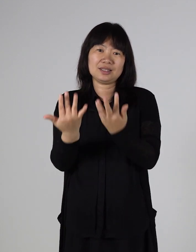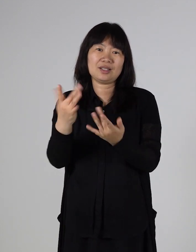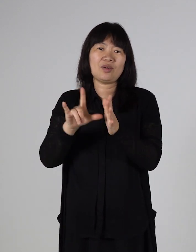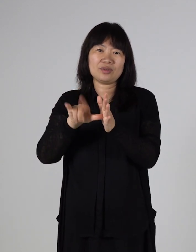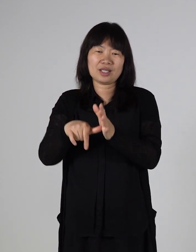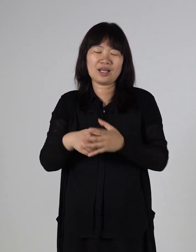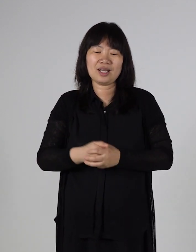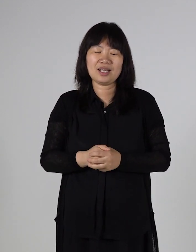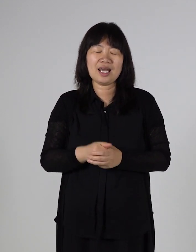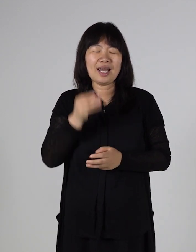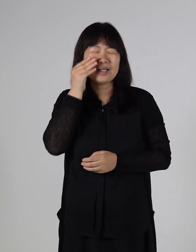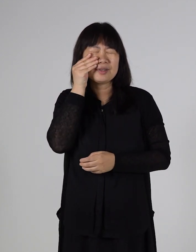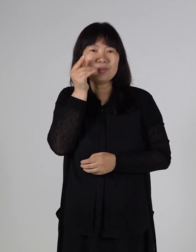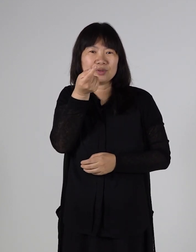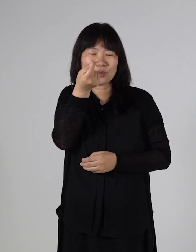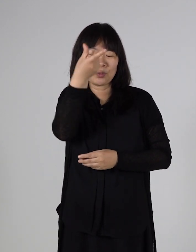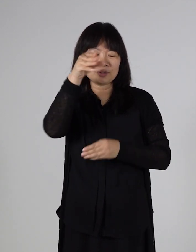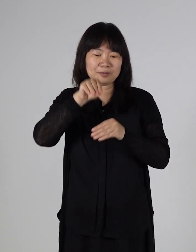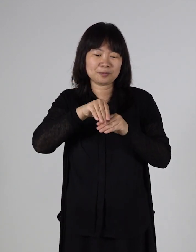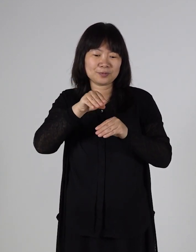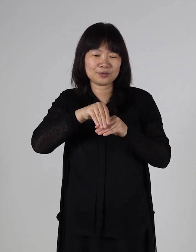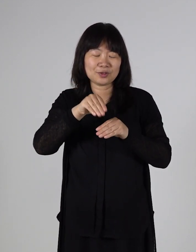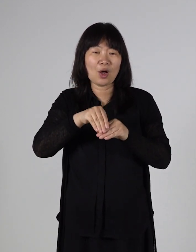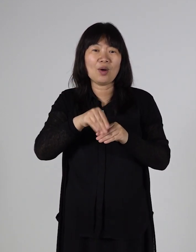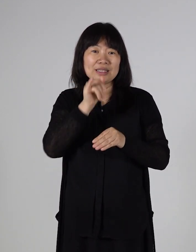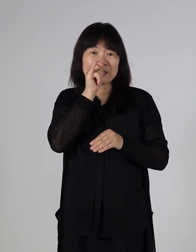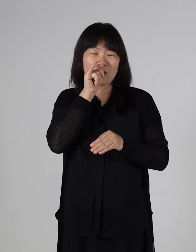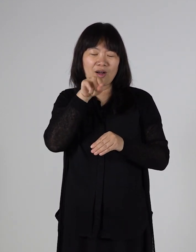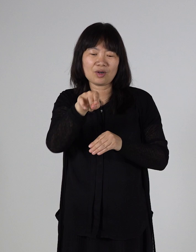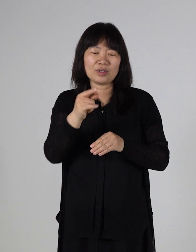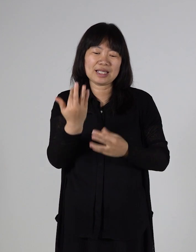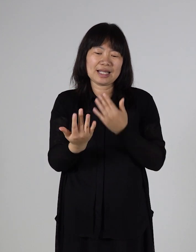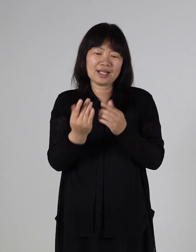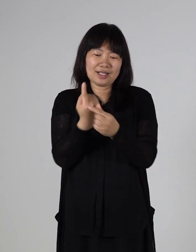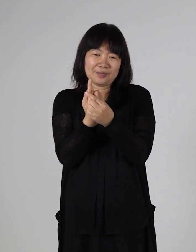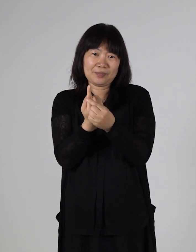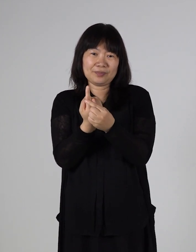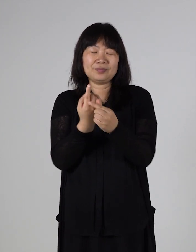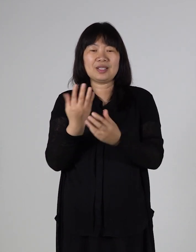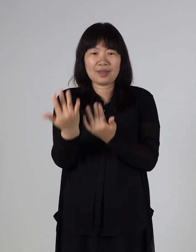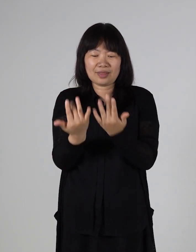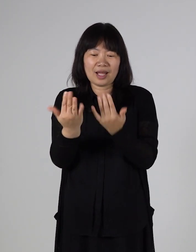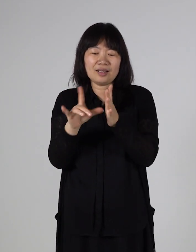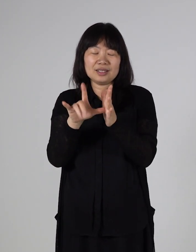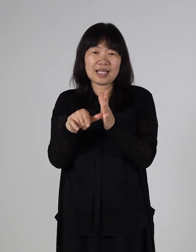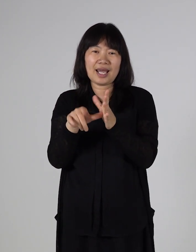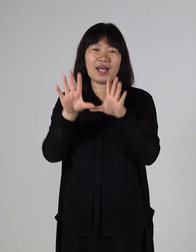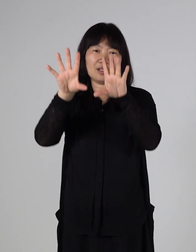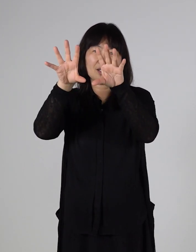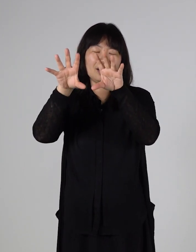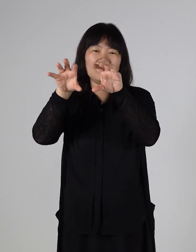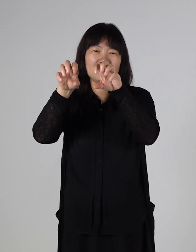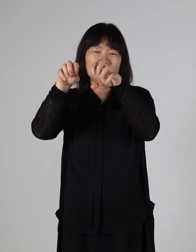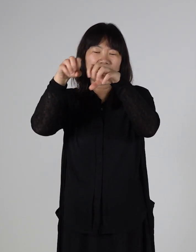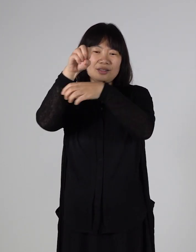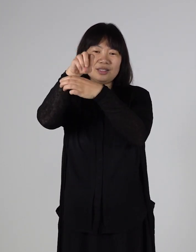기름이 알량하게 조금 묻어있는 그 심지를 태울 때 등불은 꺼져가는